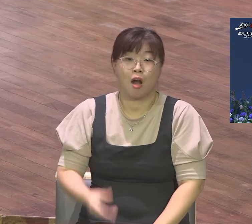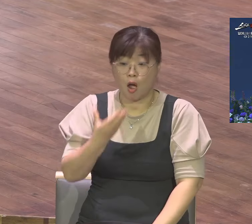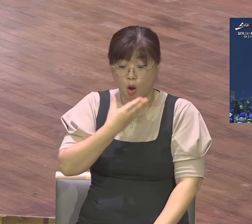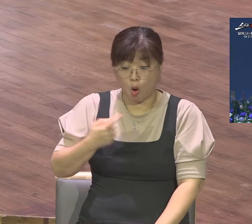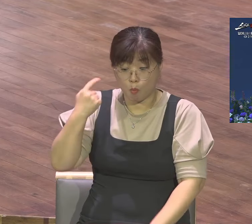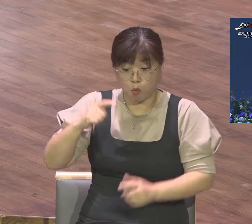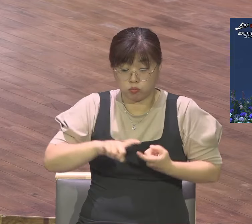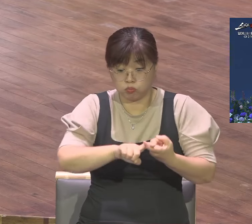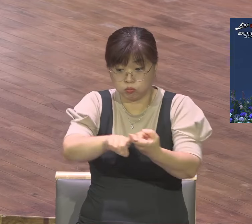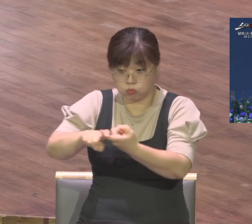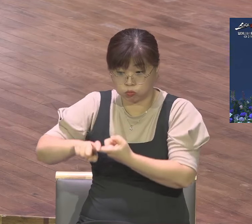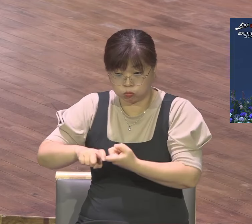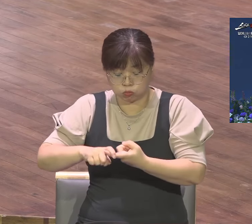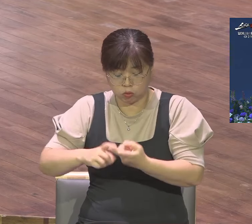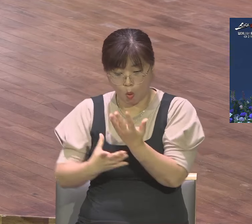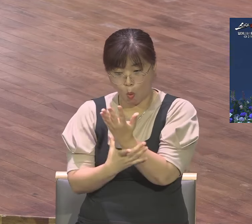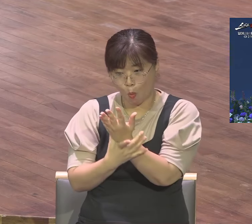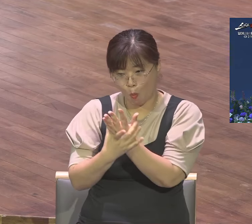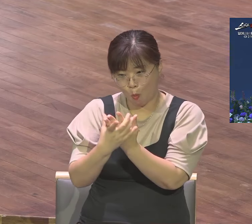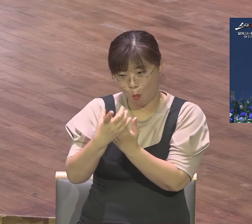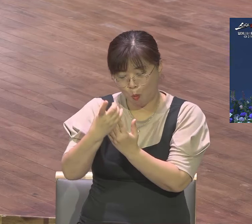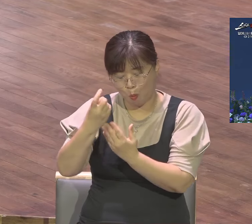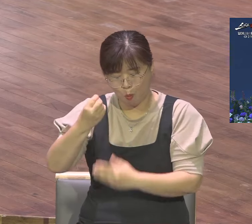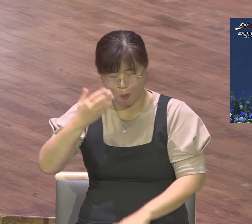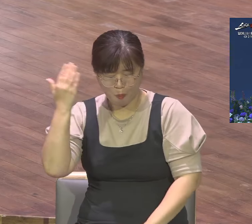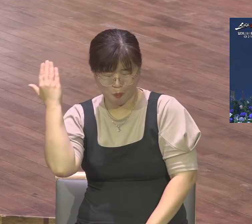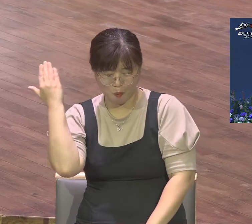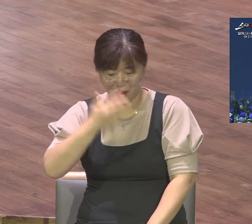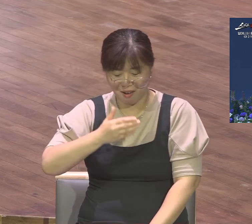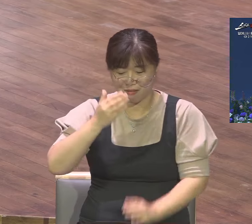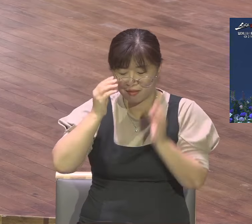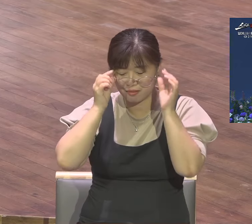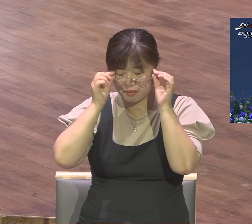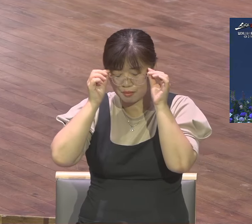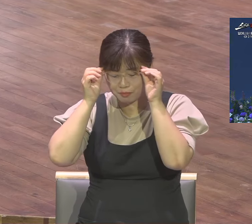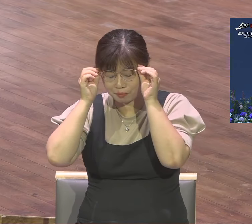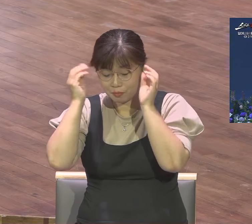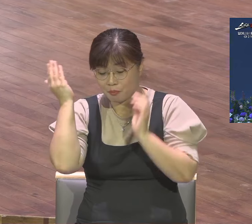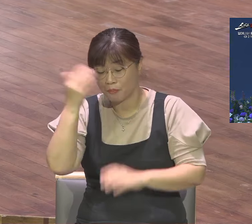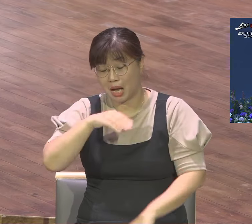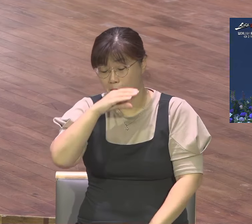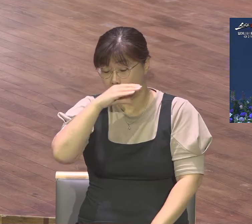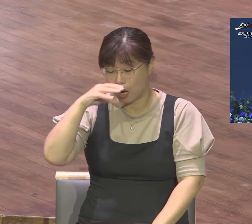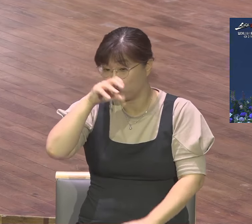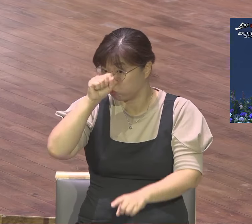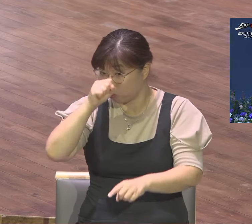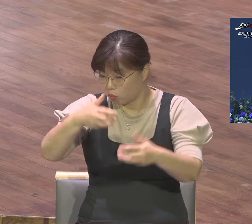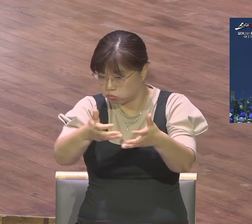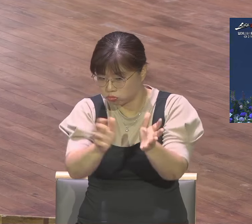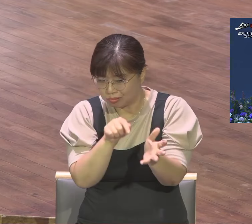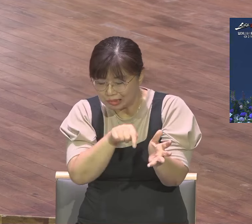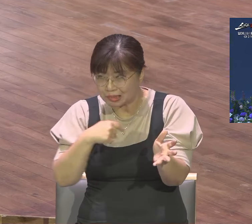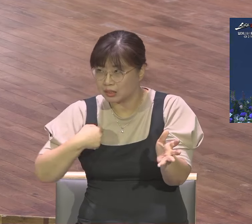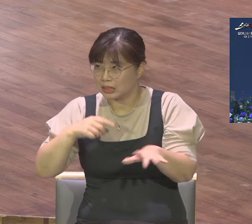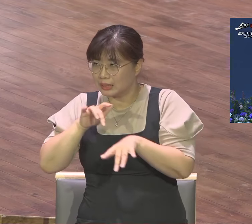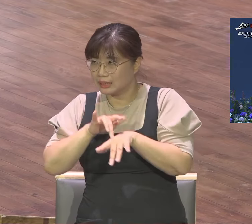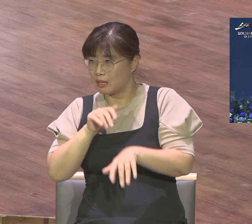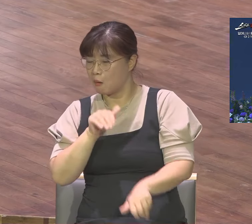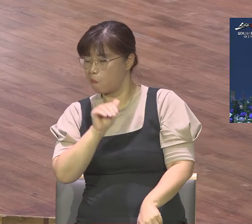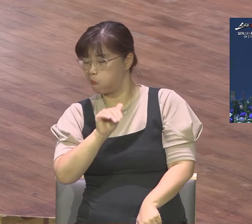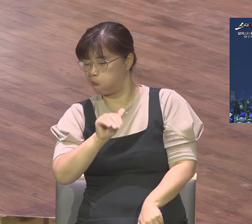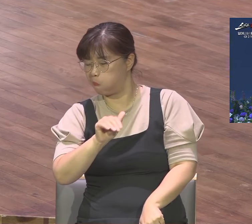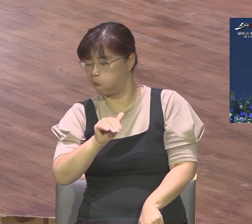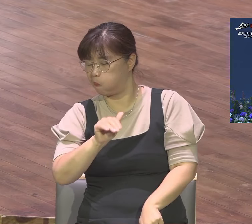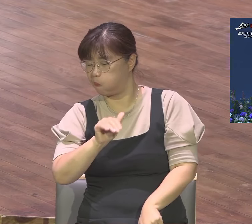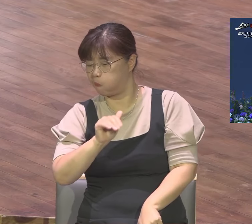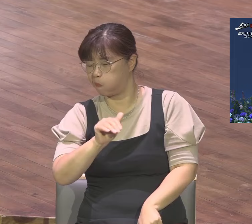언약 공동체 하나 되지 못하게 만드는 것. 이게 사탄 마귀의 본질적 사역이에요. 그래서